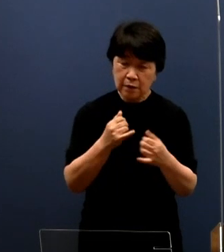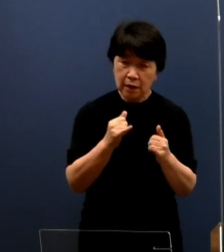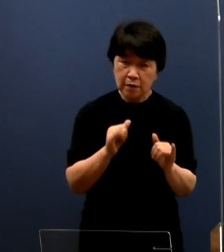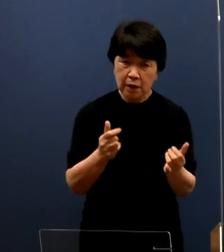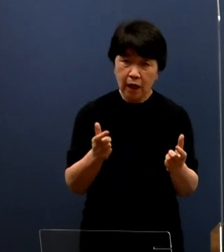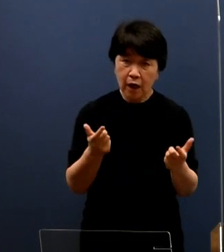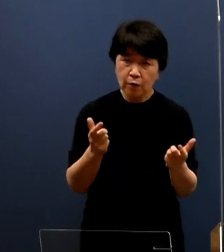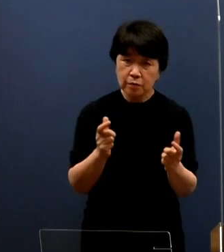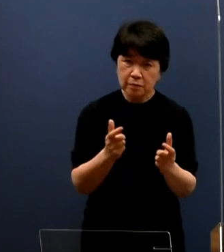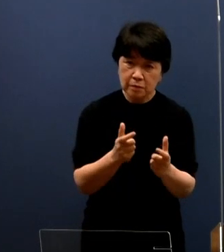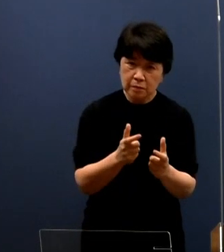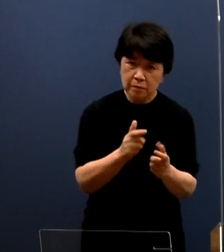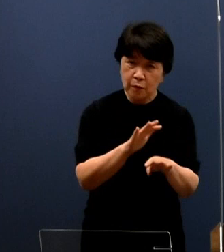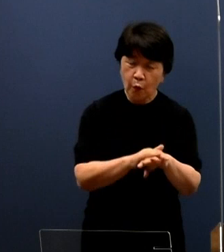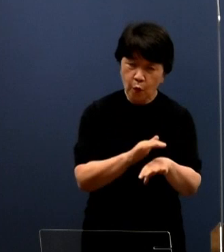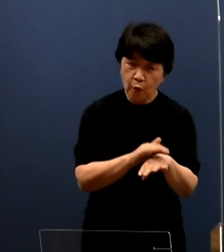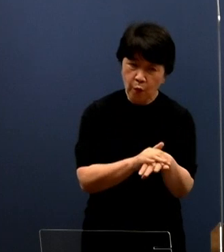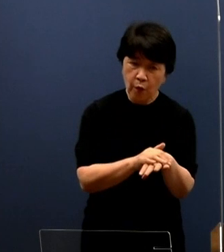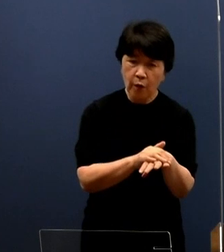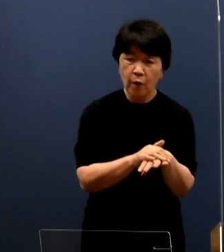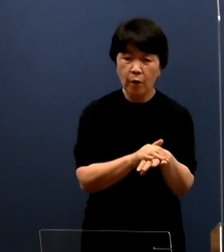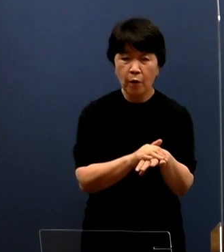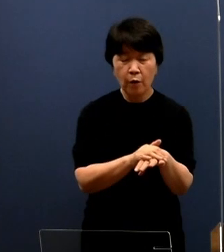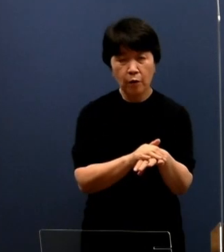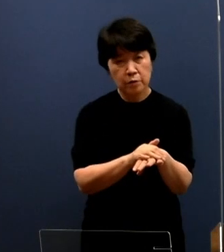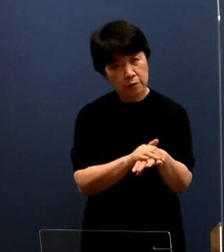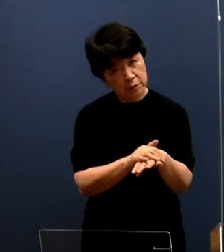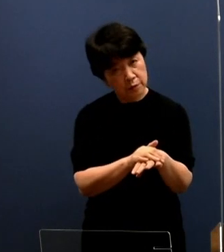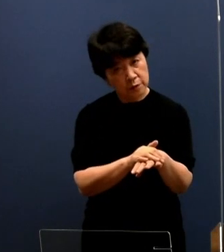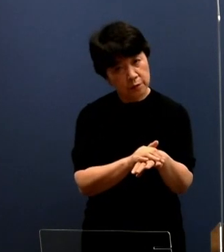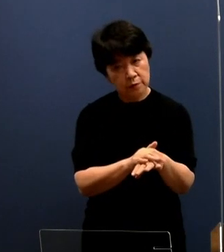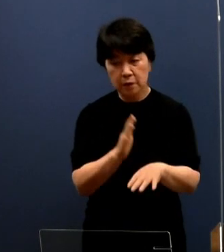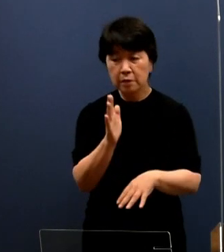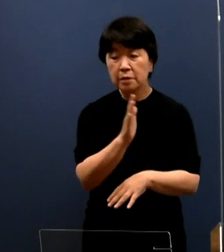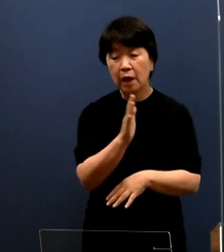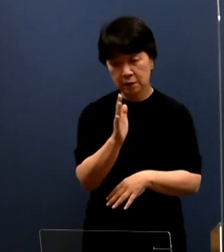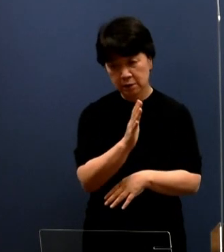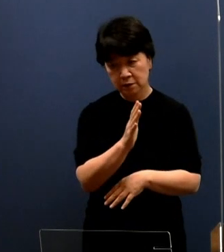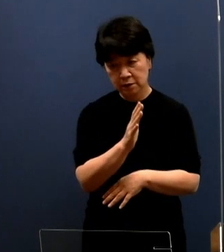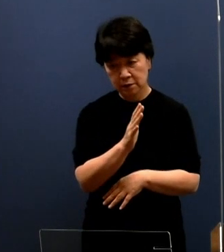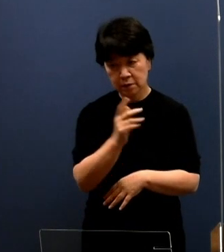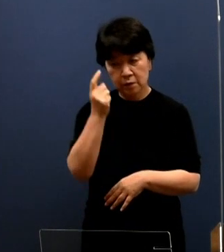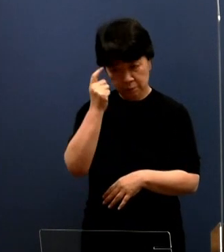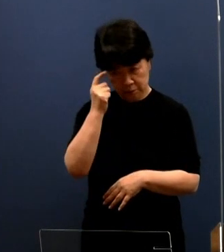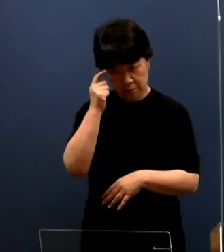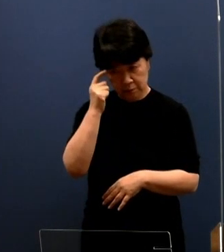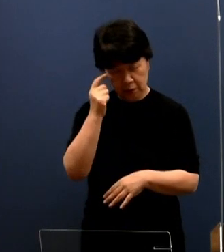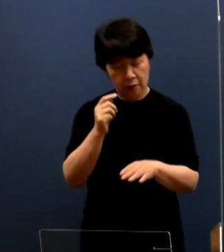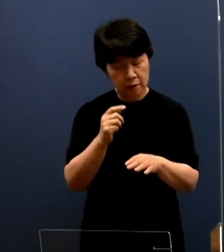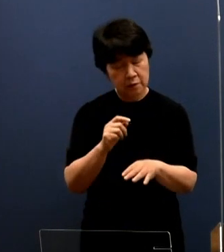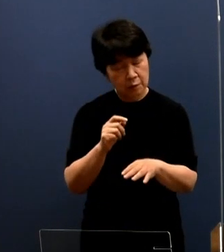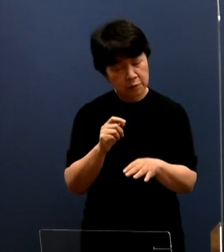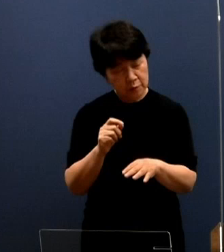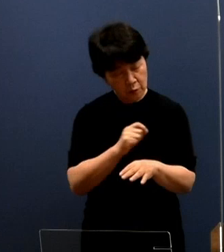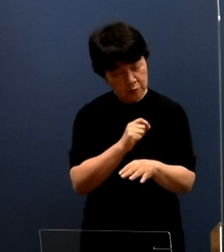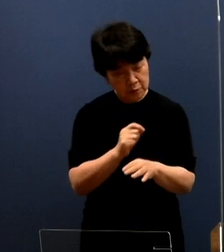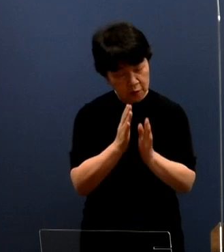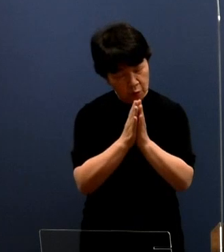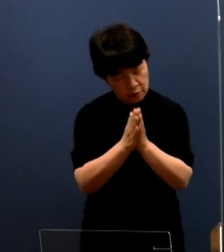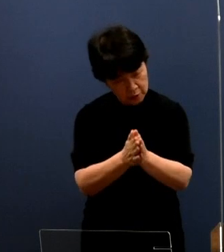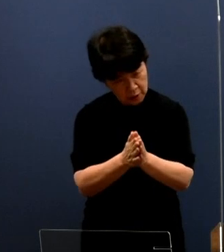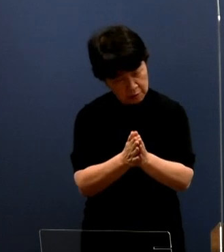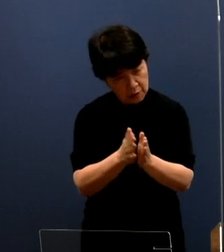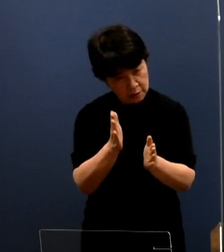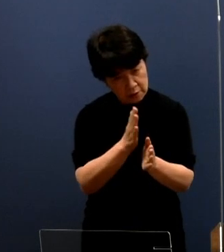ことのために必要じゃない状況になっているので、特段の要請は多分しないことになるんじゃないかと思います。